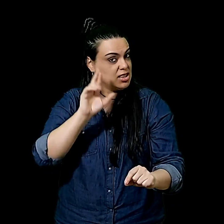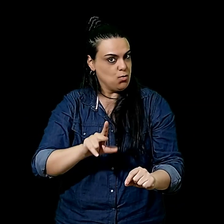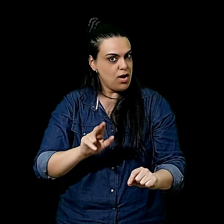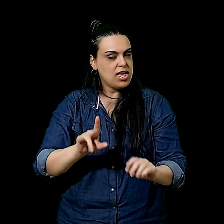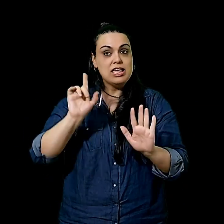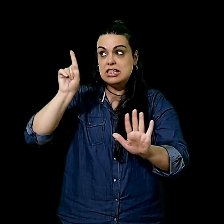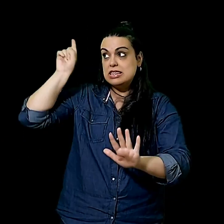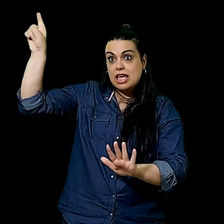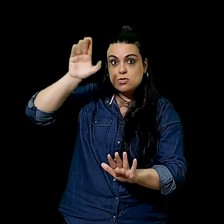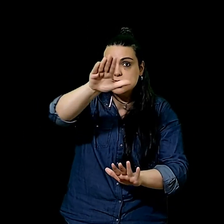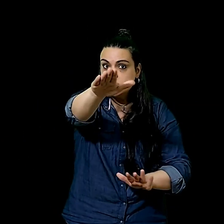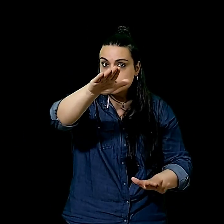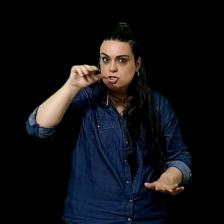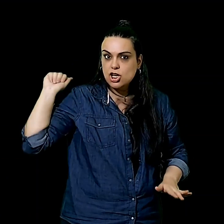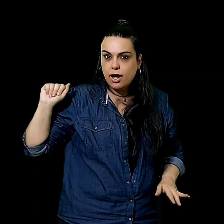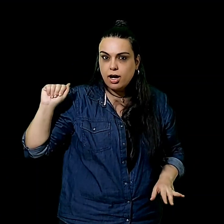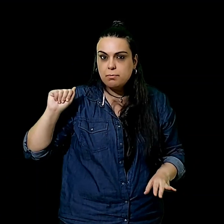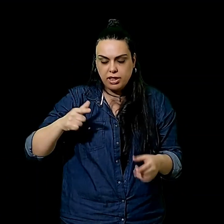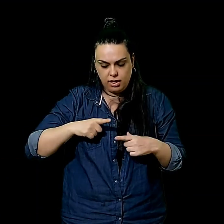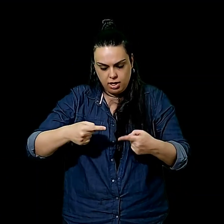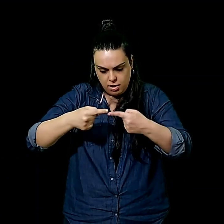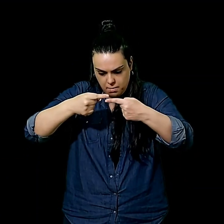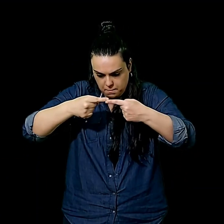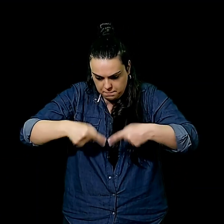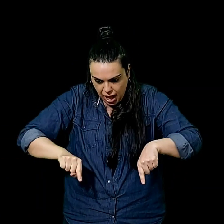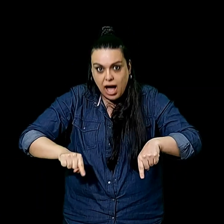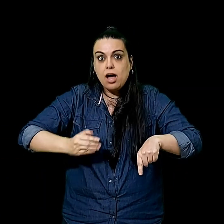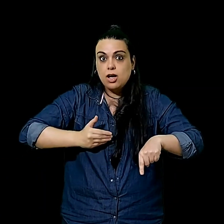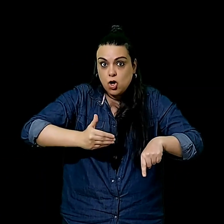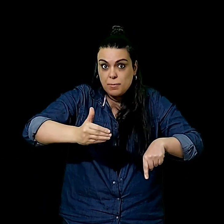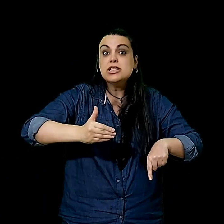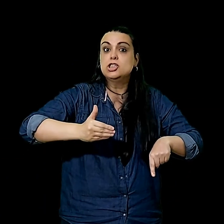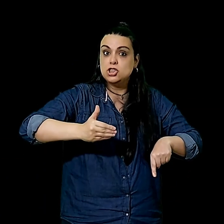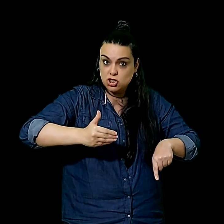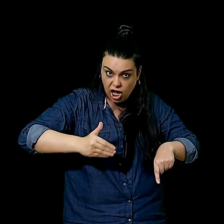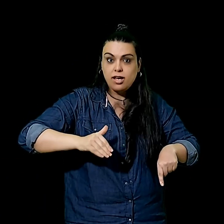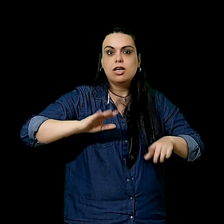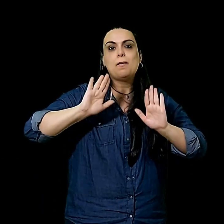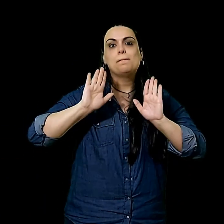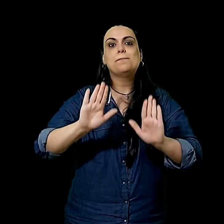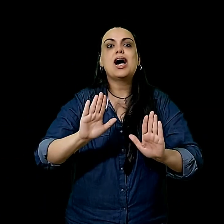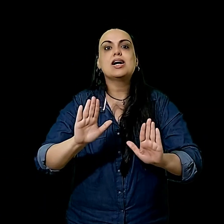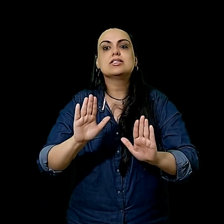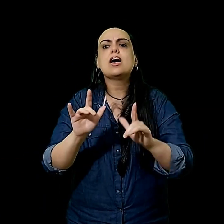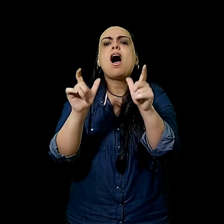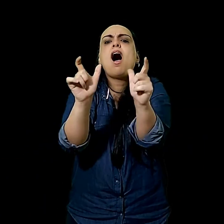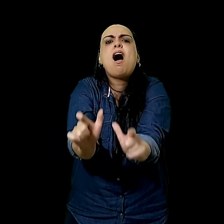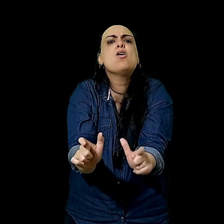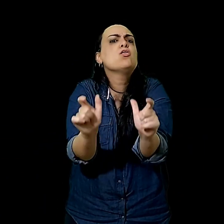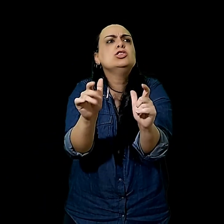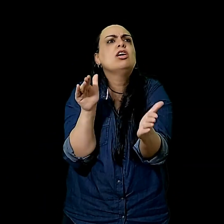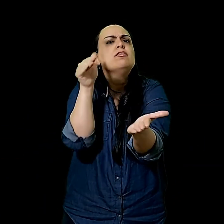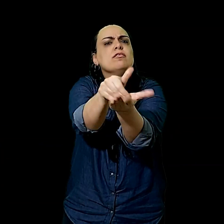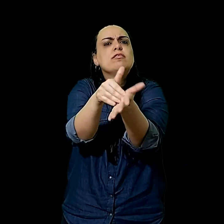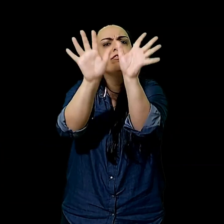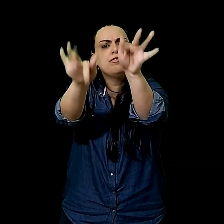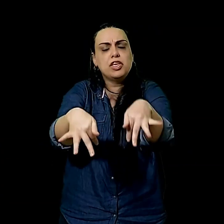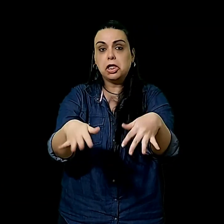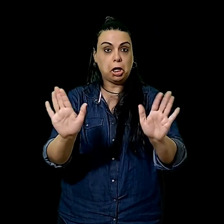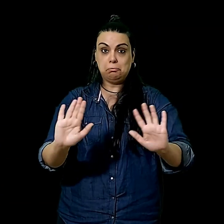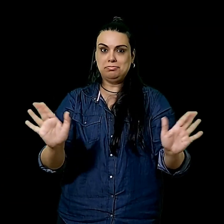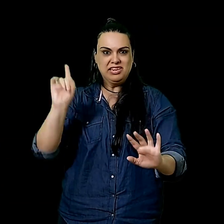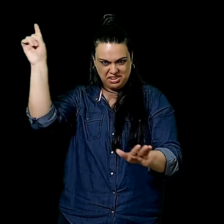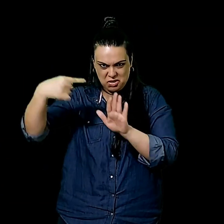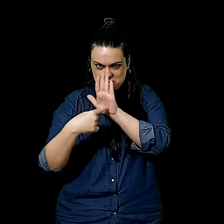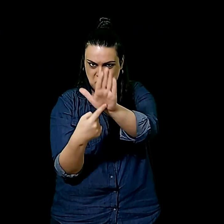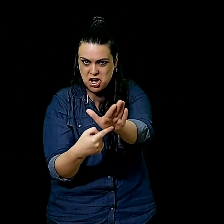Quando Deus te chama, ele inaugura o ponto de partida, mas ele não determina de cara para você aonde